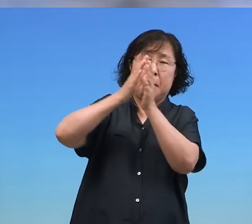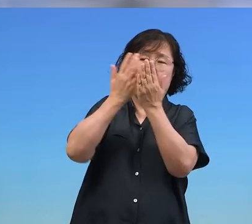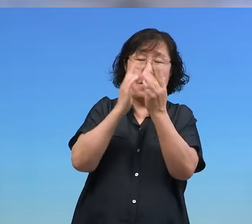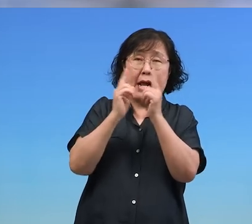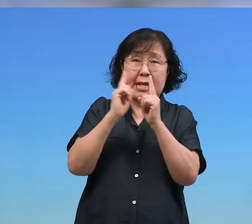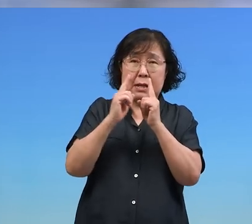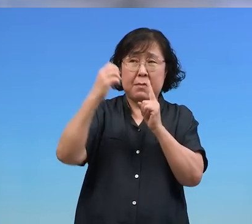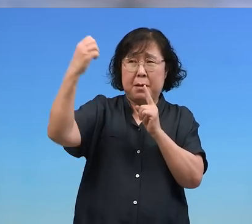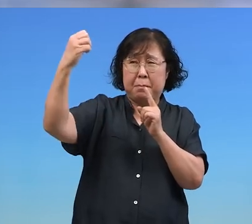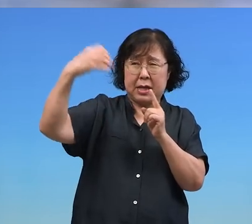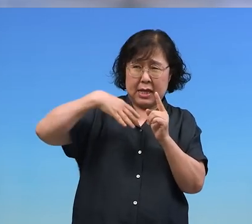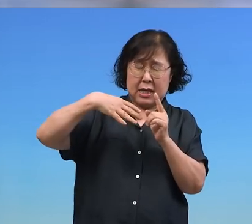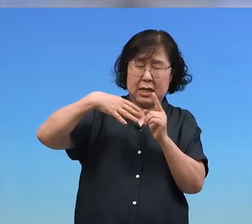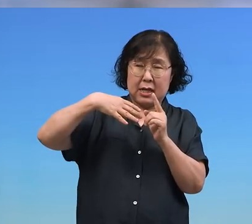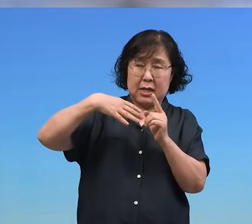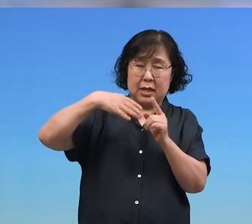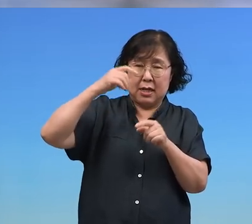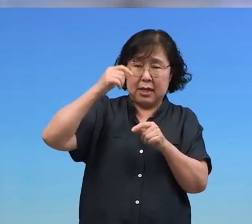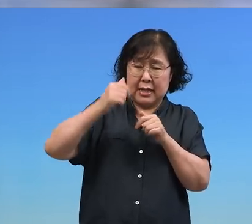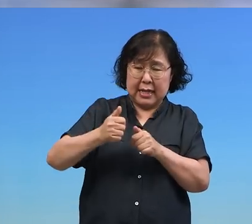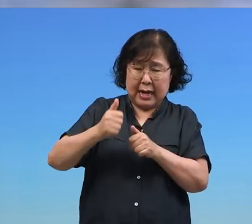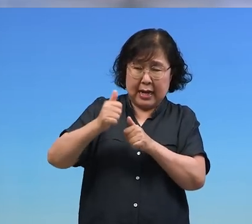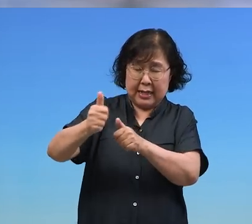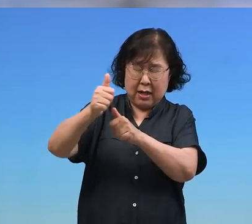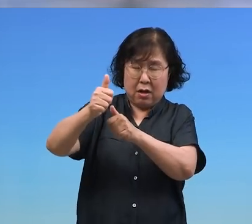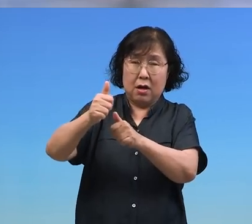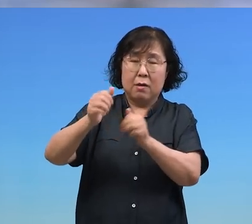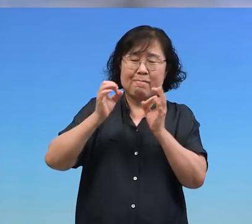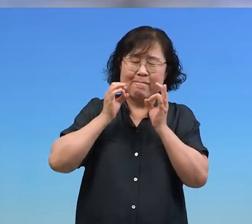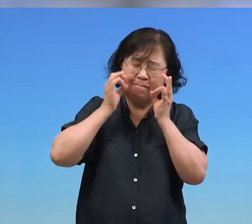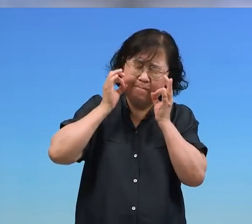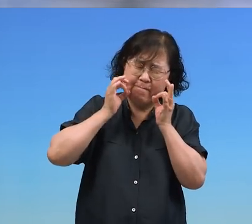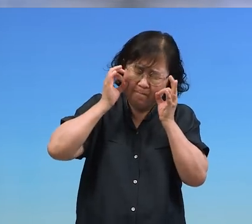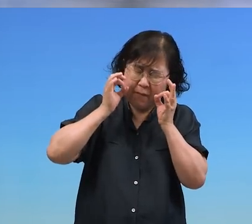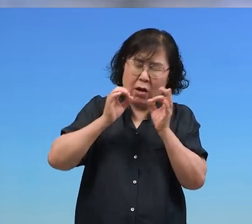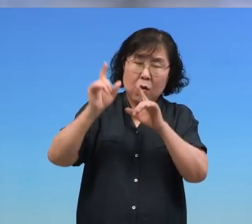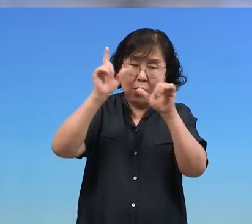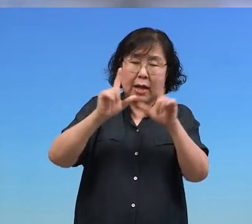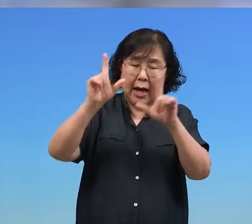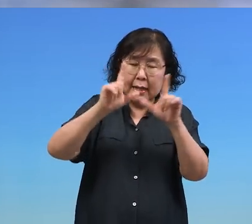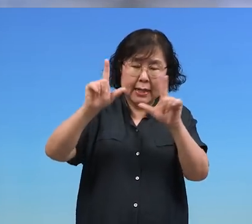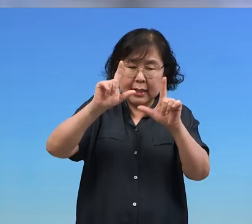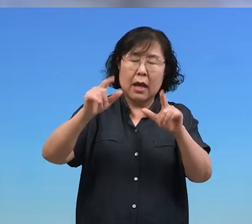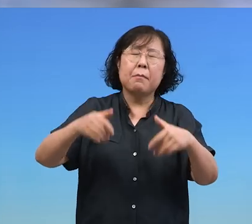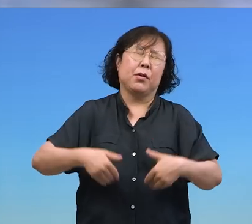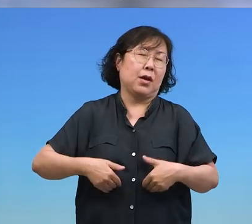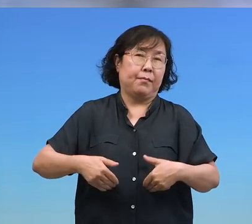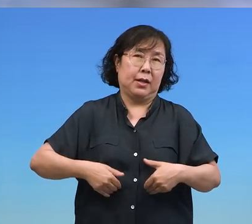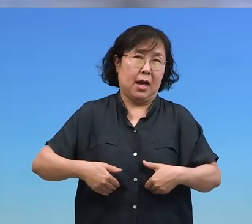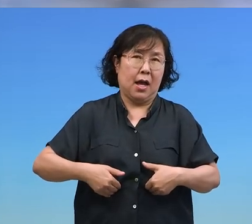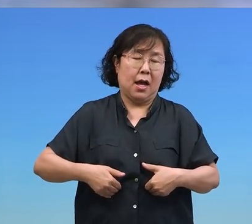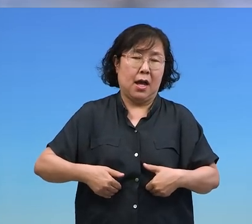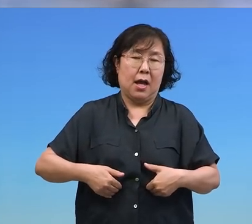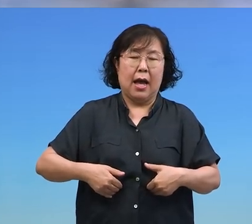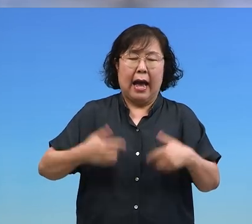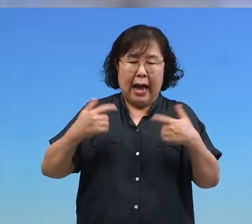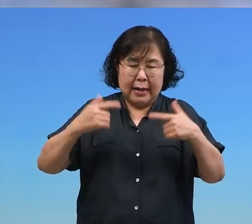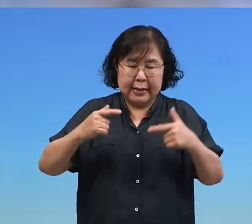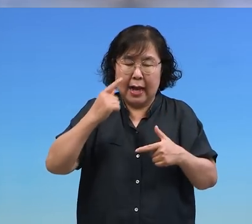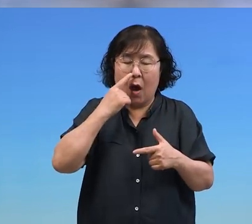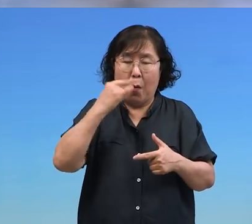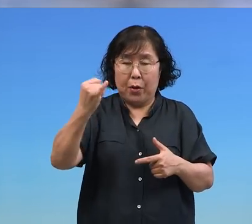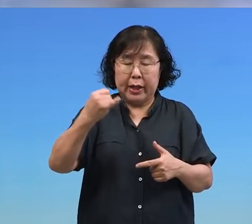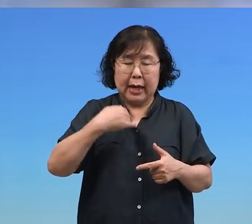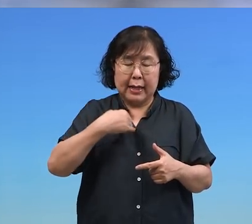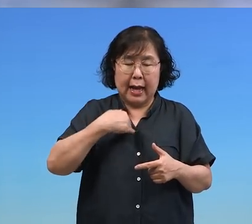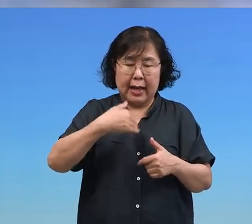애쓰고 살아가고 이게 아마 이제 개척 초기부터 이제 저희 어머니가 너무나 늘 저에게 반복했기